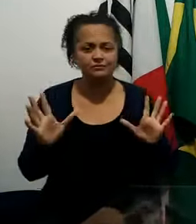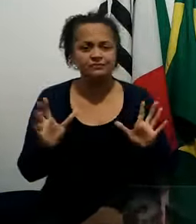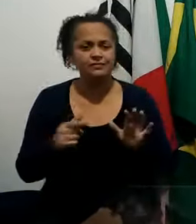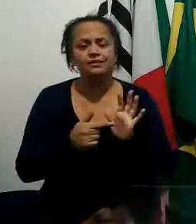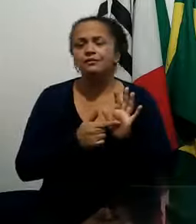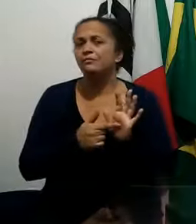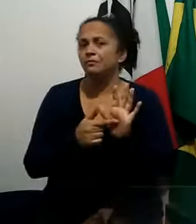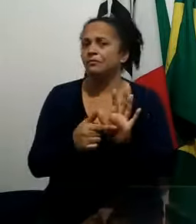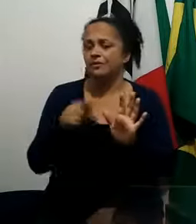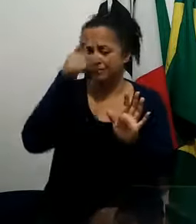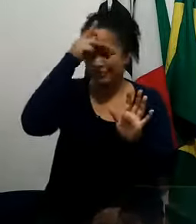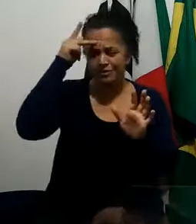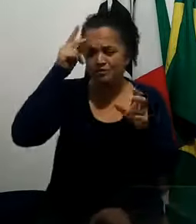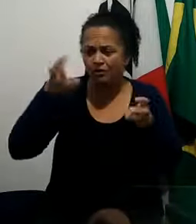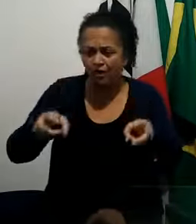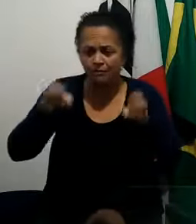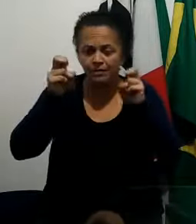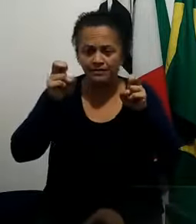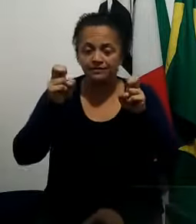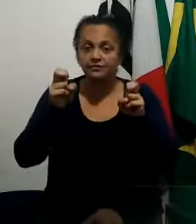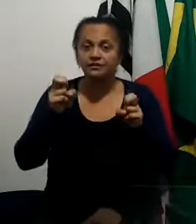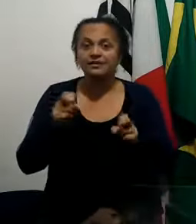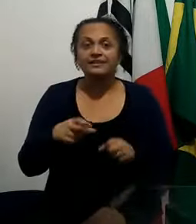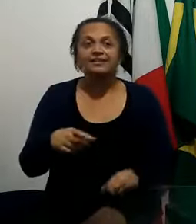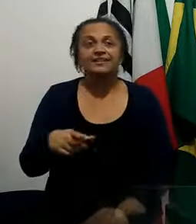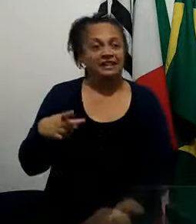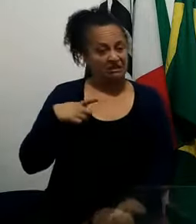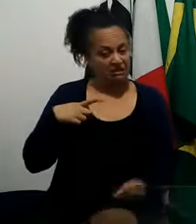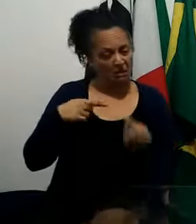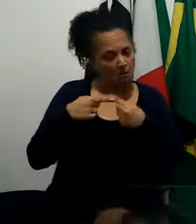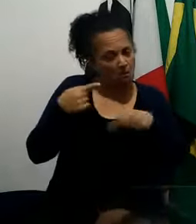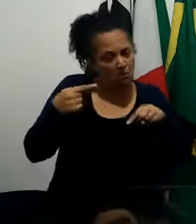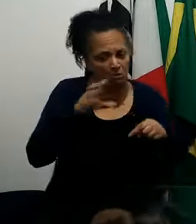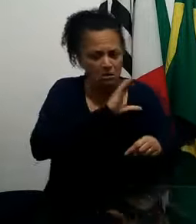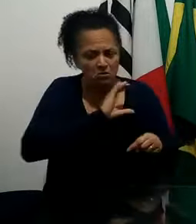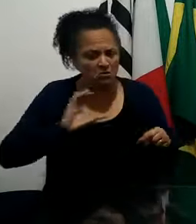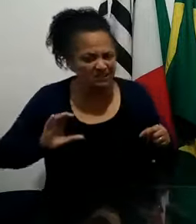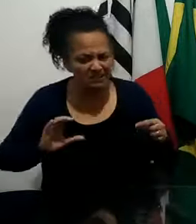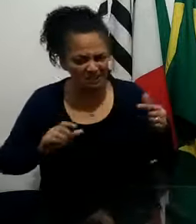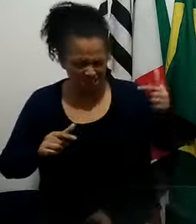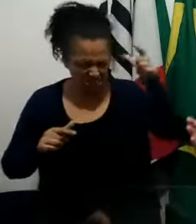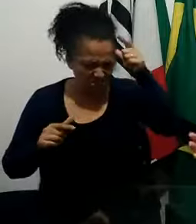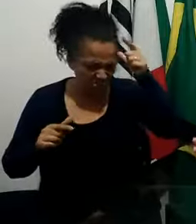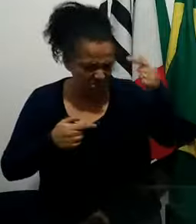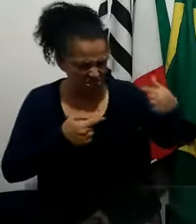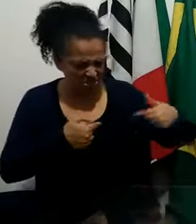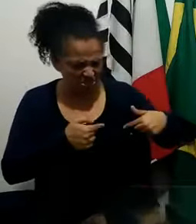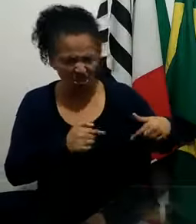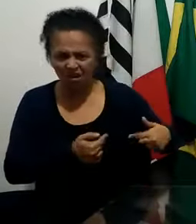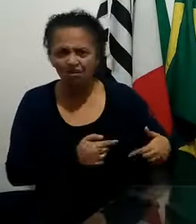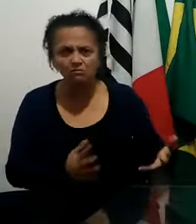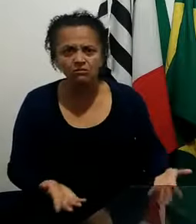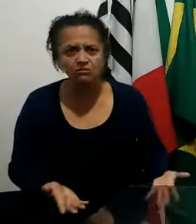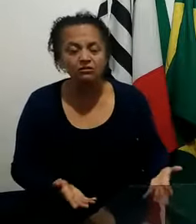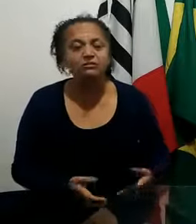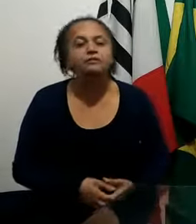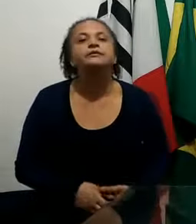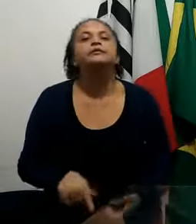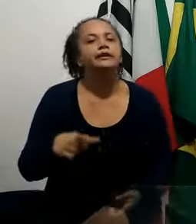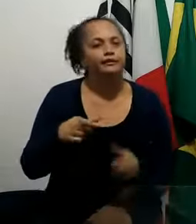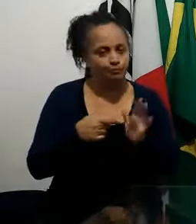vão poder perceber que se trata do anticristo e do homem da iniquidade, está lá em